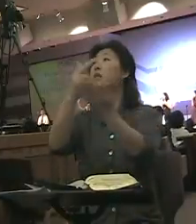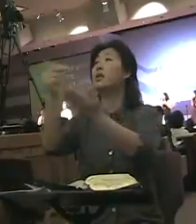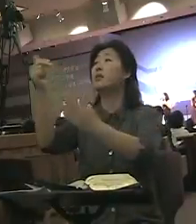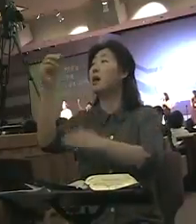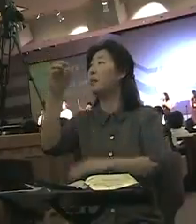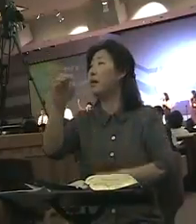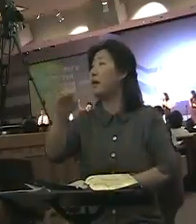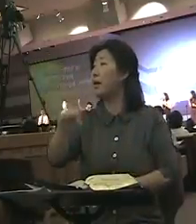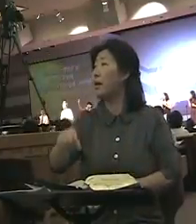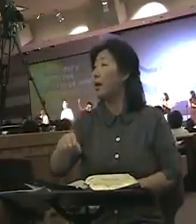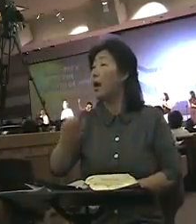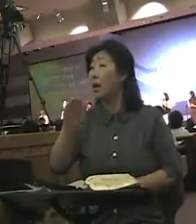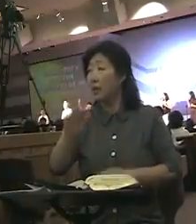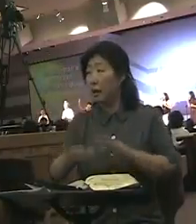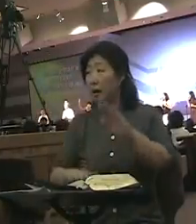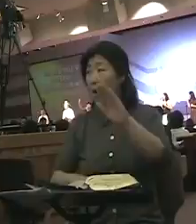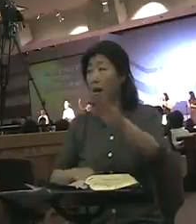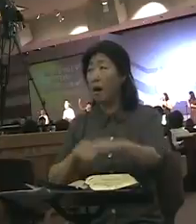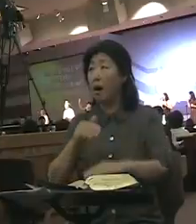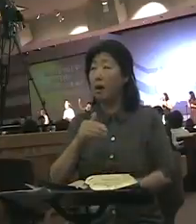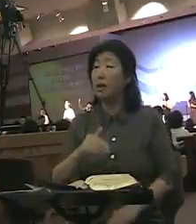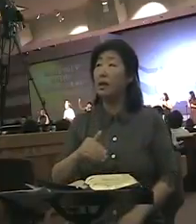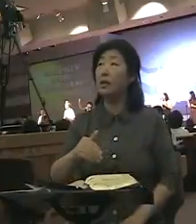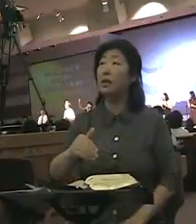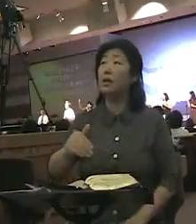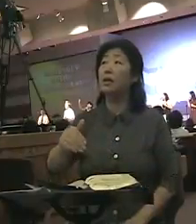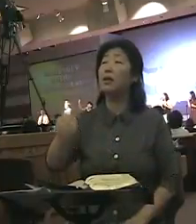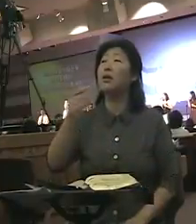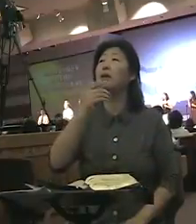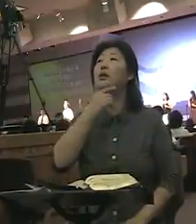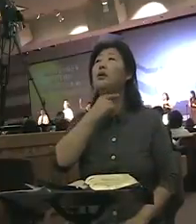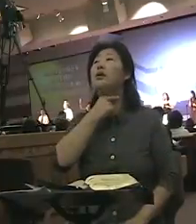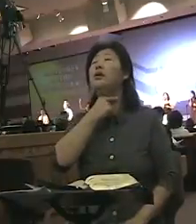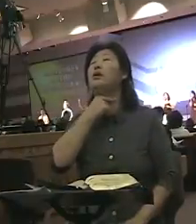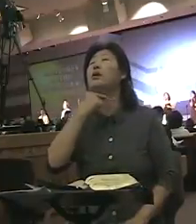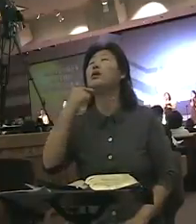주님 앞에 나가리. 의로움이 되신